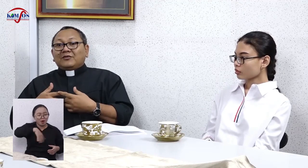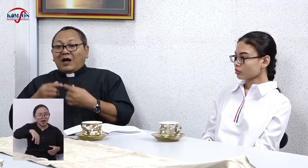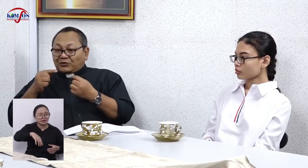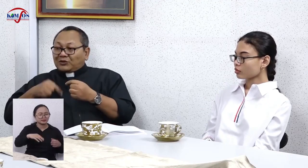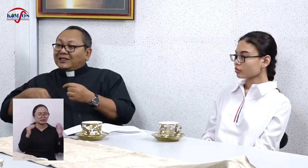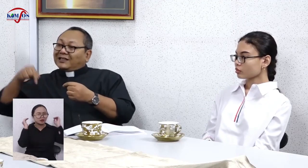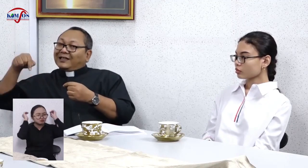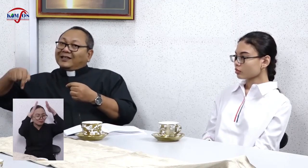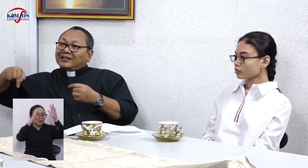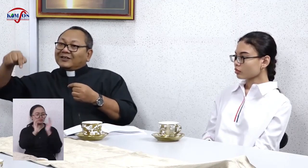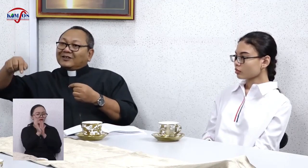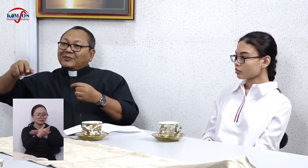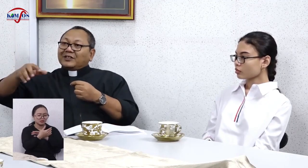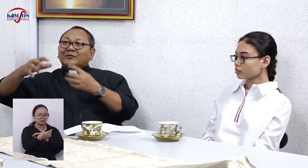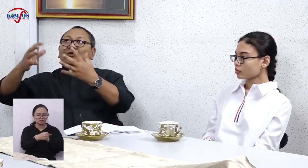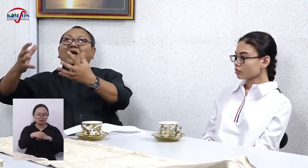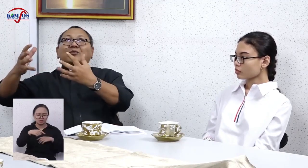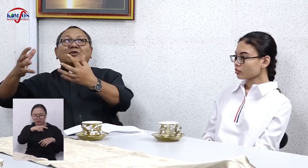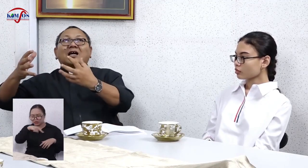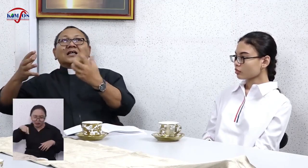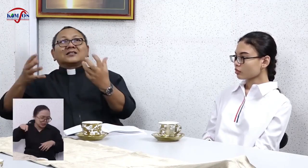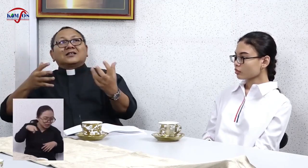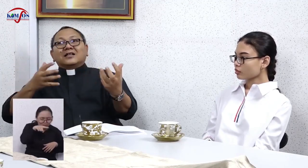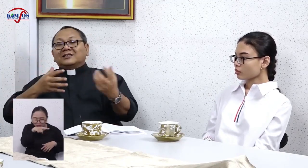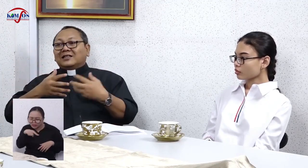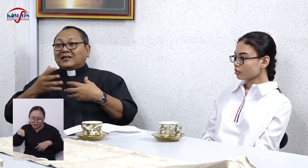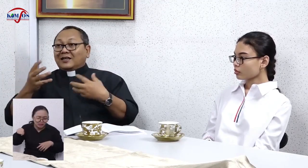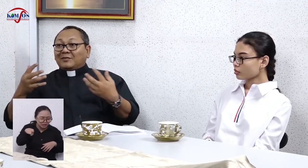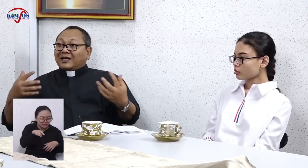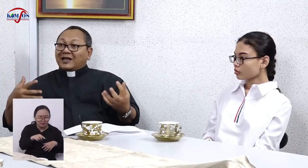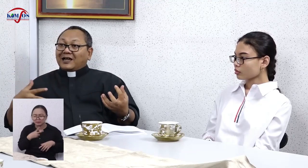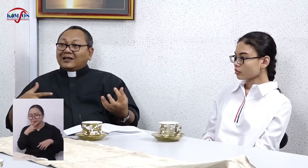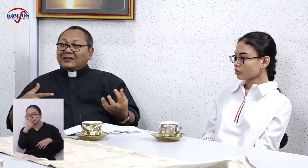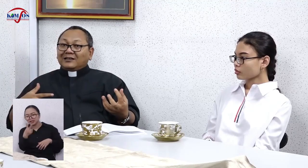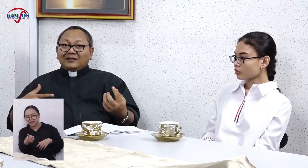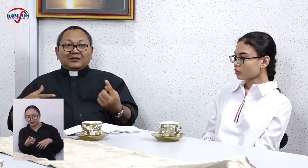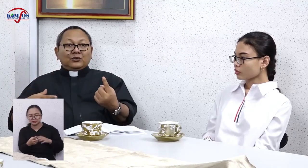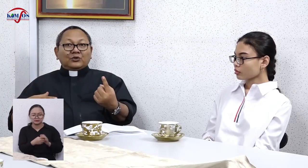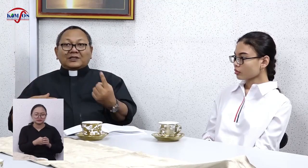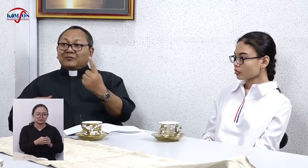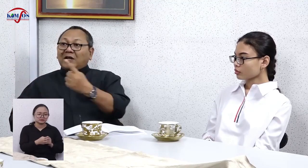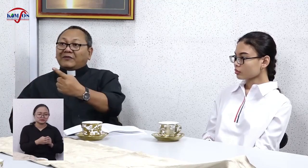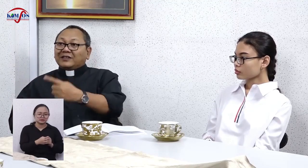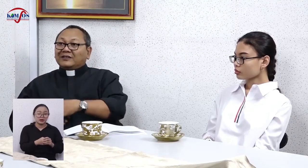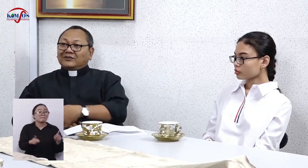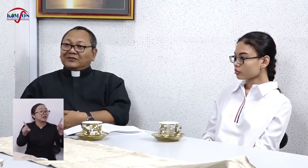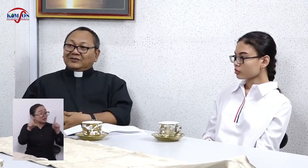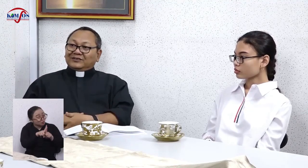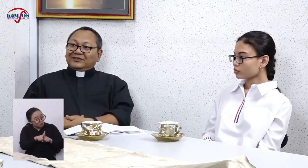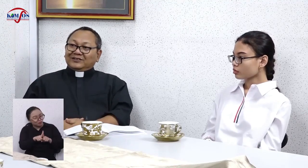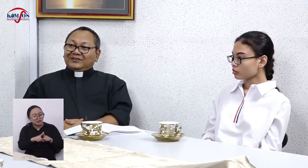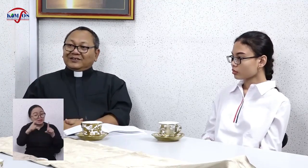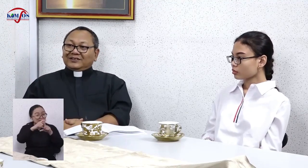waktu keliling melihat produk-produk hasil-hasil karya mereka loh ketemu David